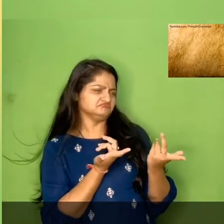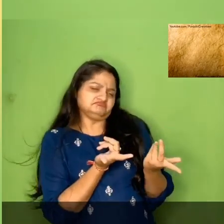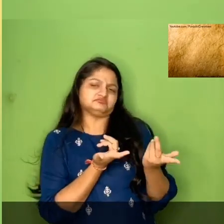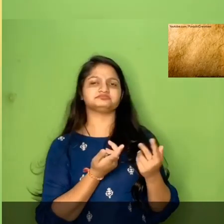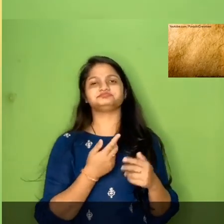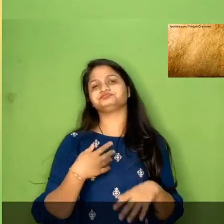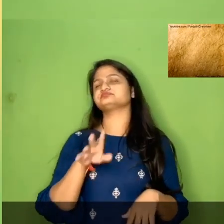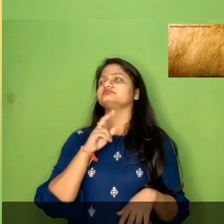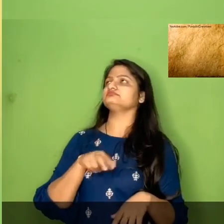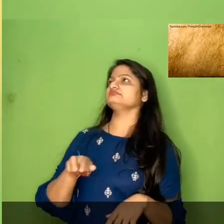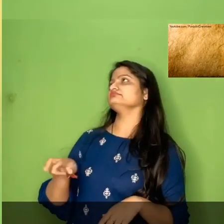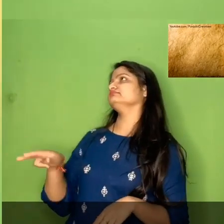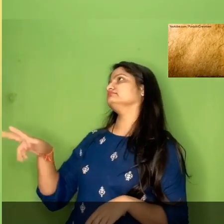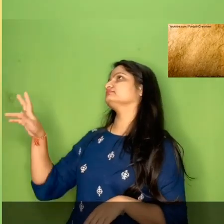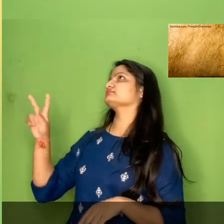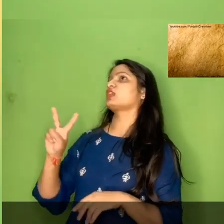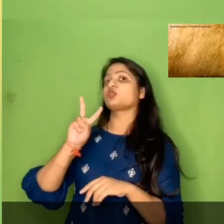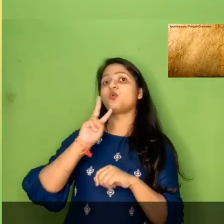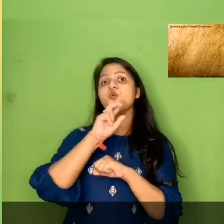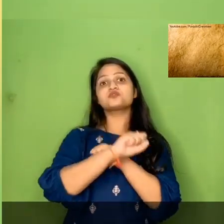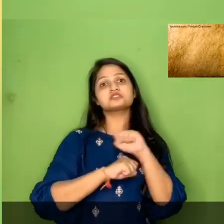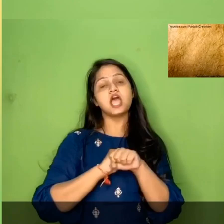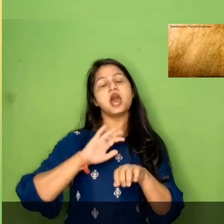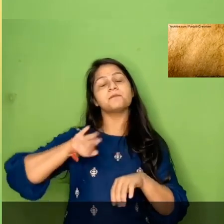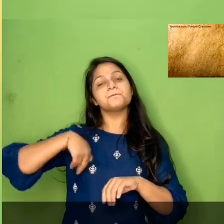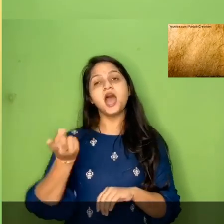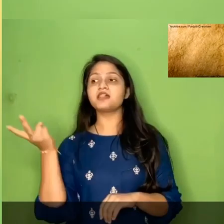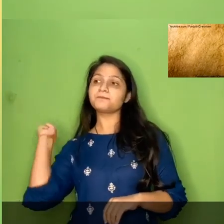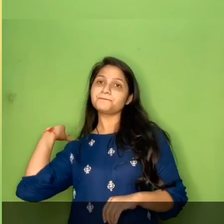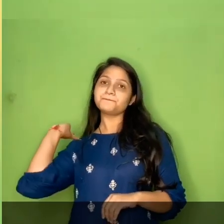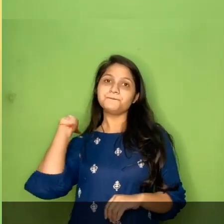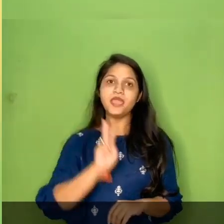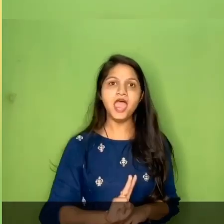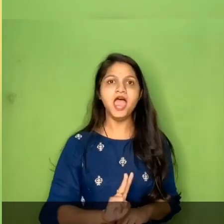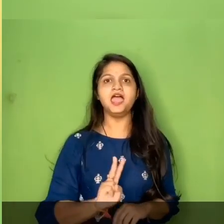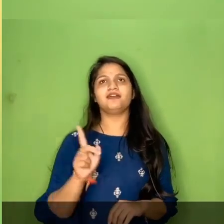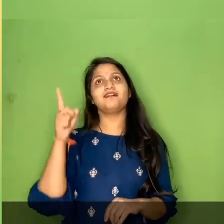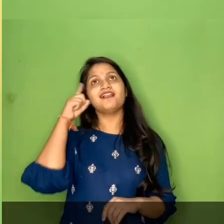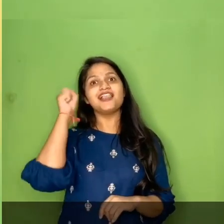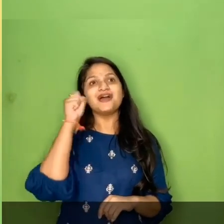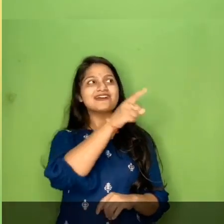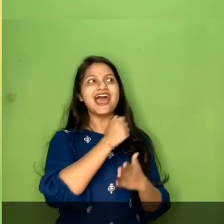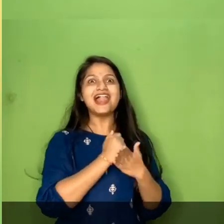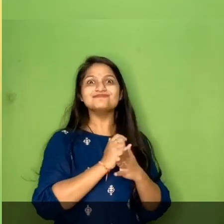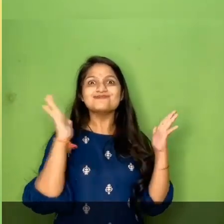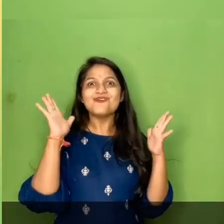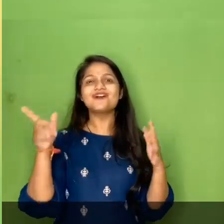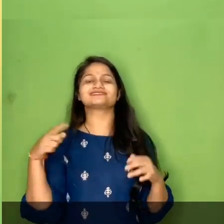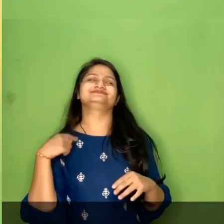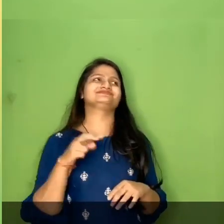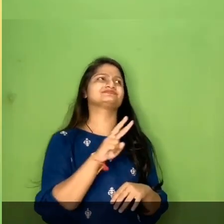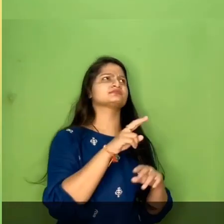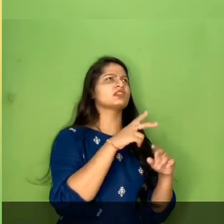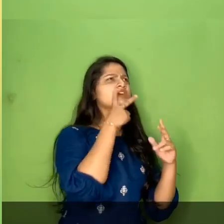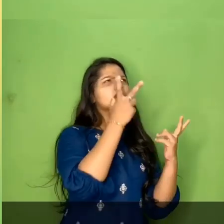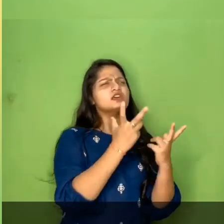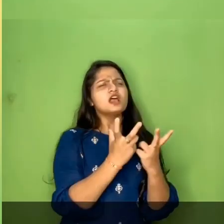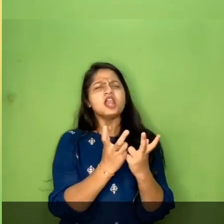नहीं, ये समय भी नहीं रहेगा। चलिए, फिर 2 साल बाद दोबारा से साधु वापस आता है उसी जगह। उसको याद था कि वो मज़दूर से मिलने